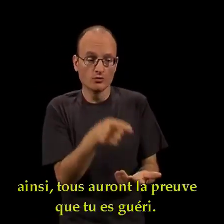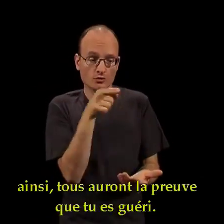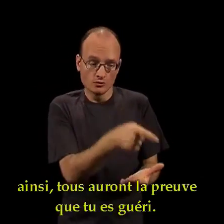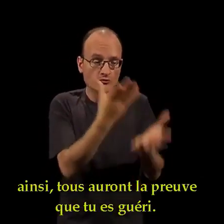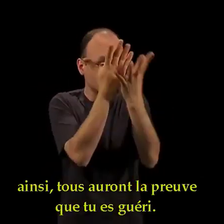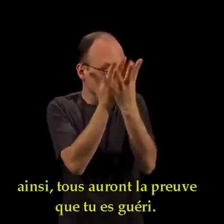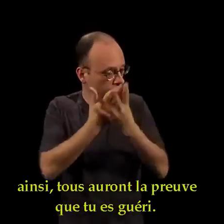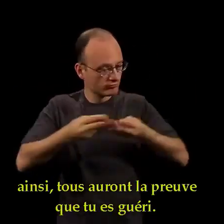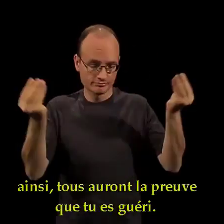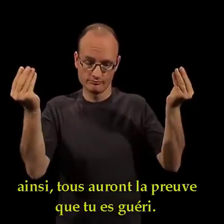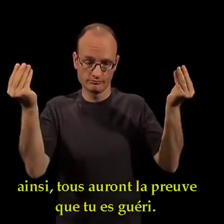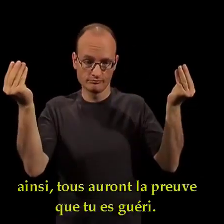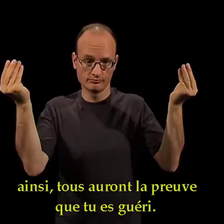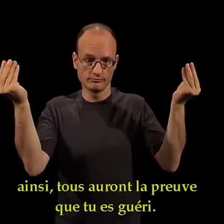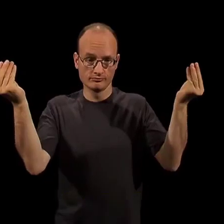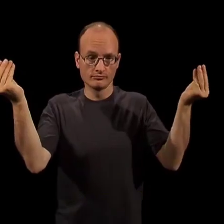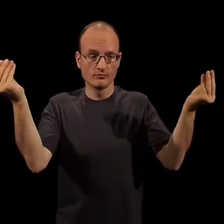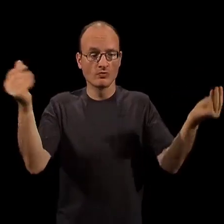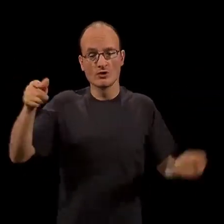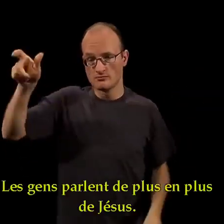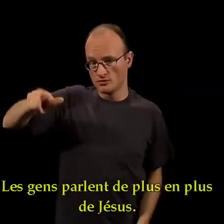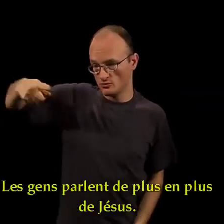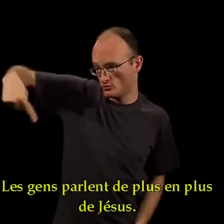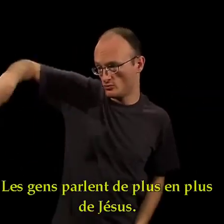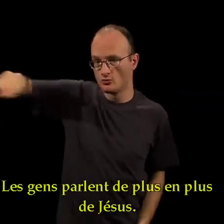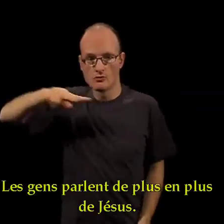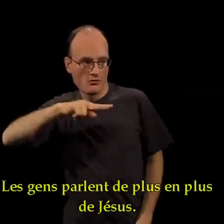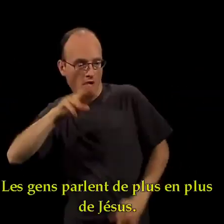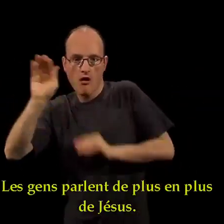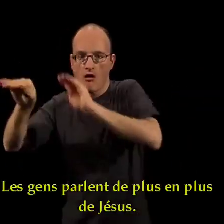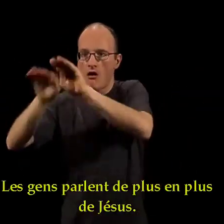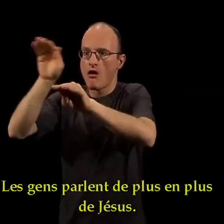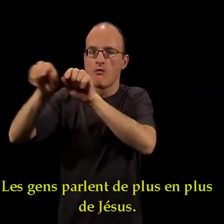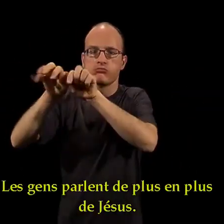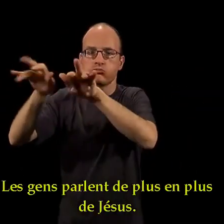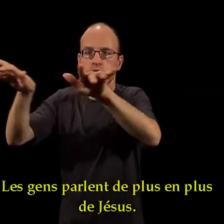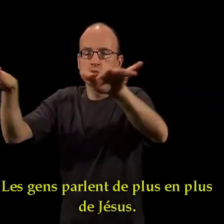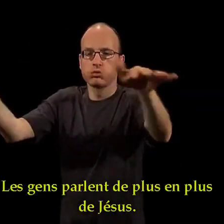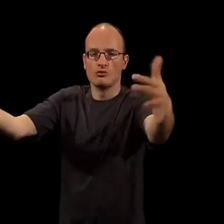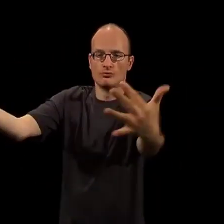Ainsi, tous auront la preuve que tu es guéri. Les gens parlent de plus en plus de Jésus.